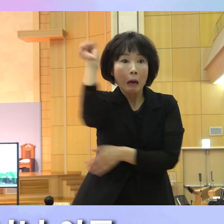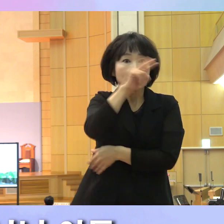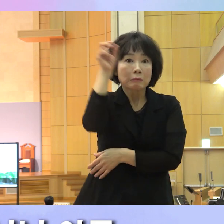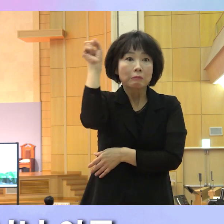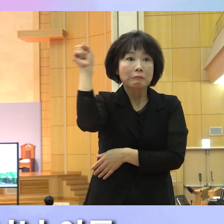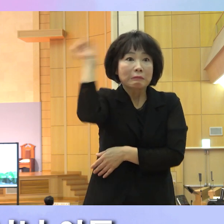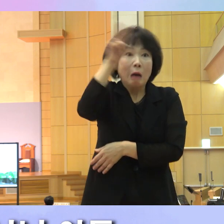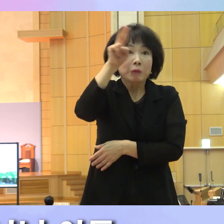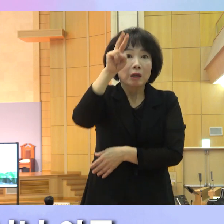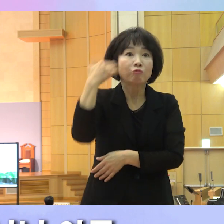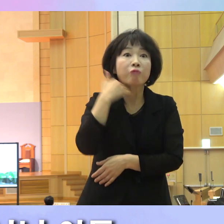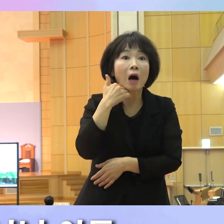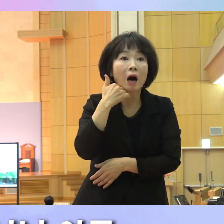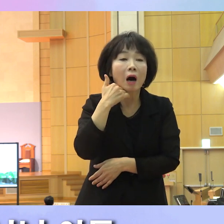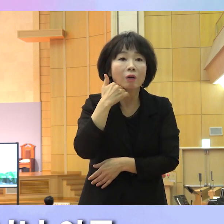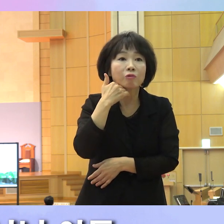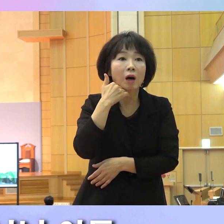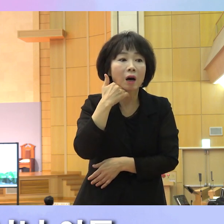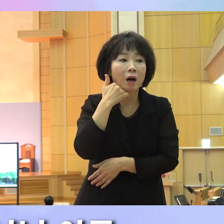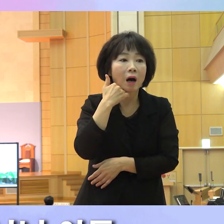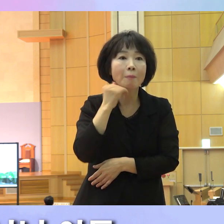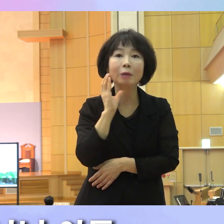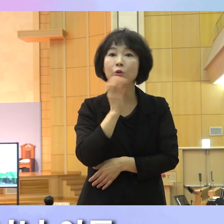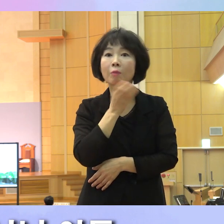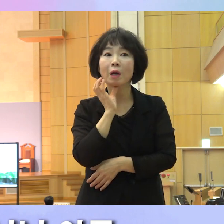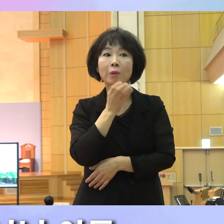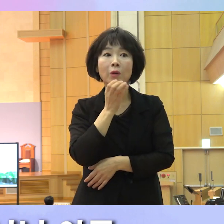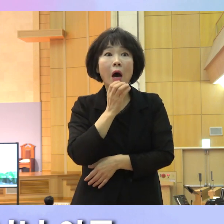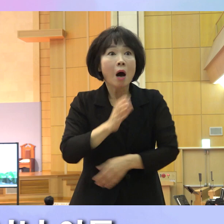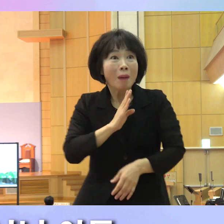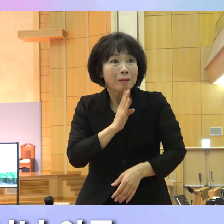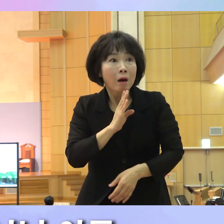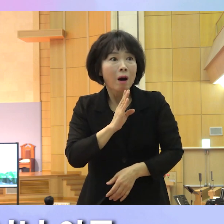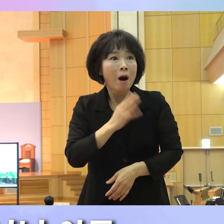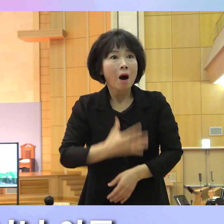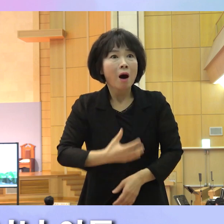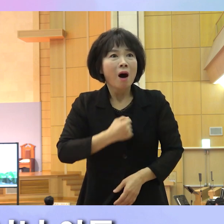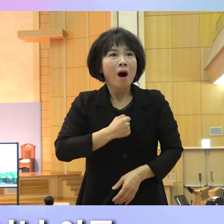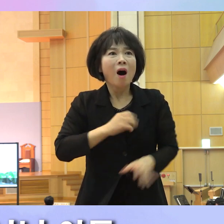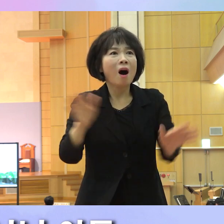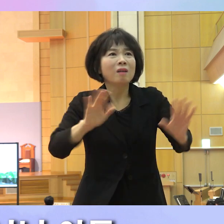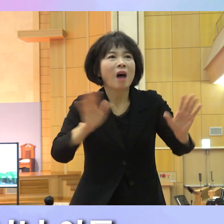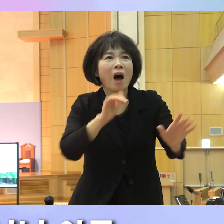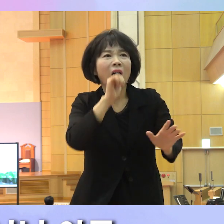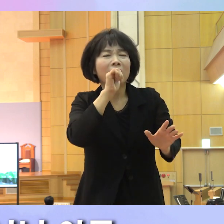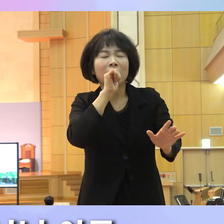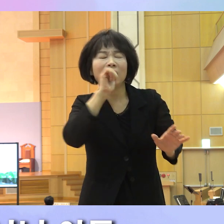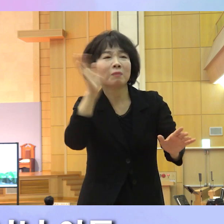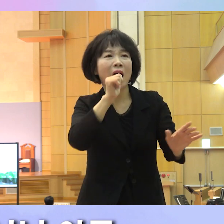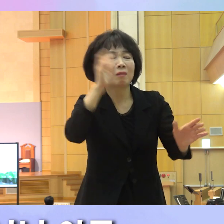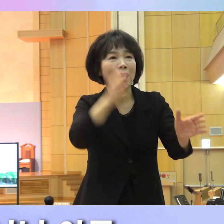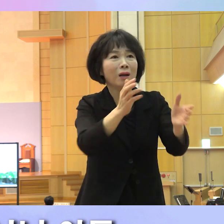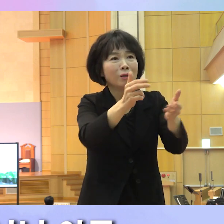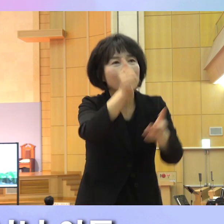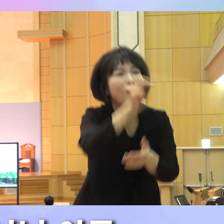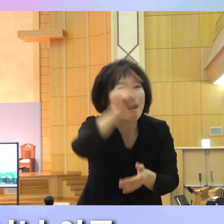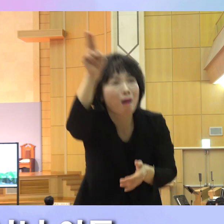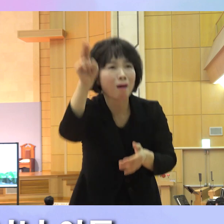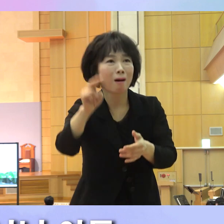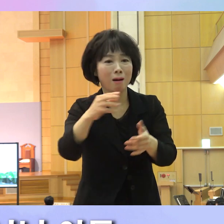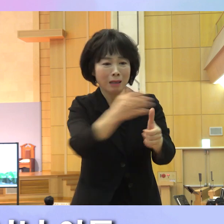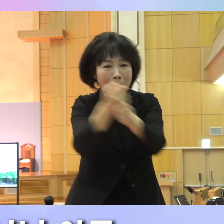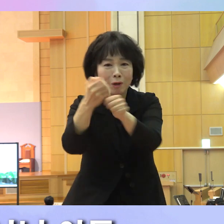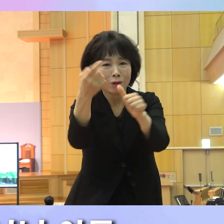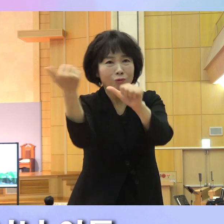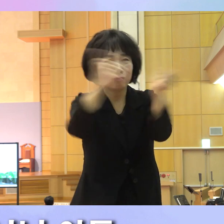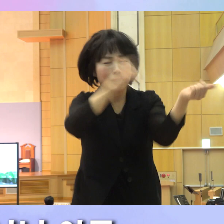베드로가, 그렇게 말했던 사람이 베드로가 예수님을 붙들고 간청하는 거죠. 주여 그리하지